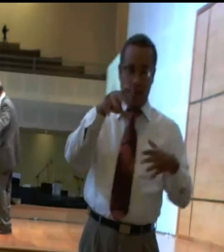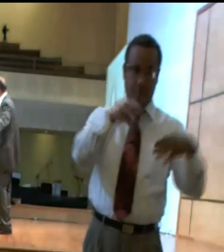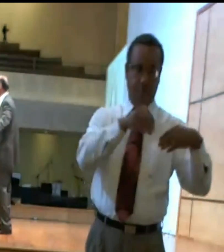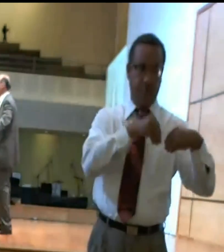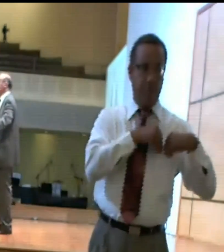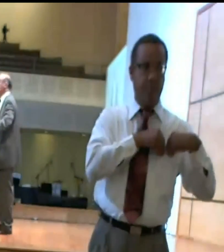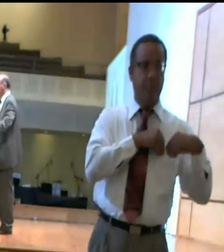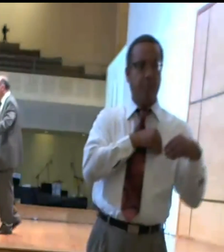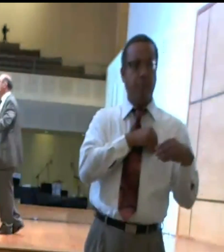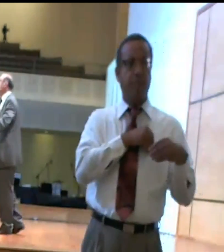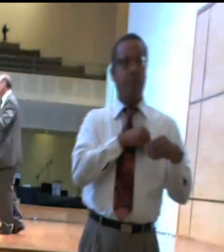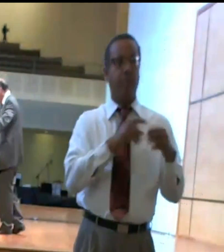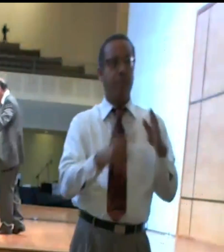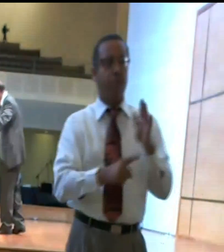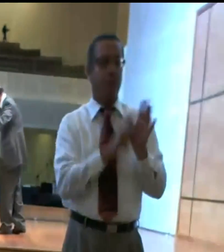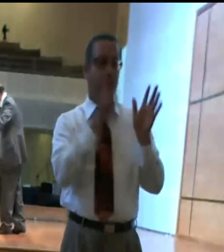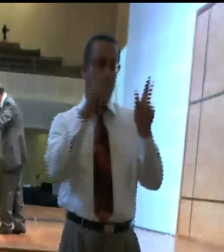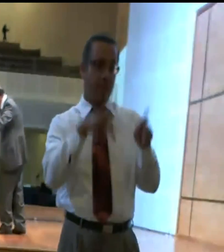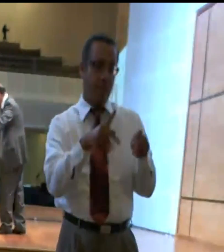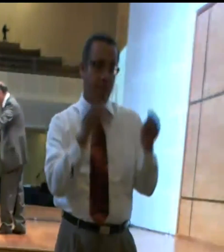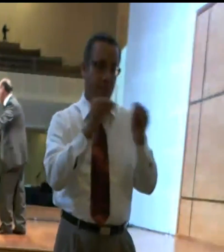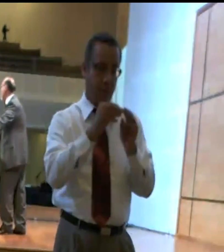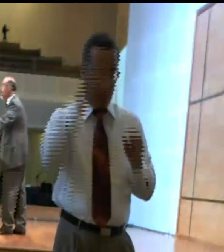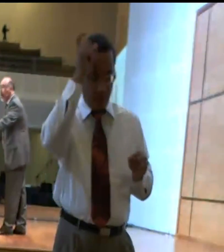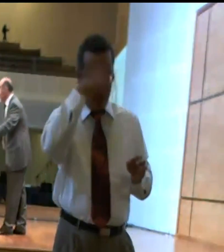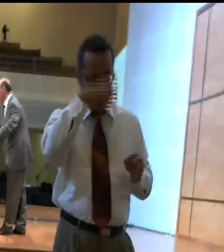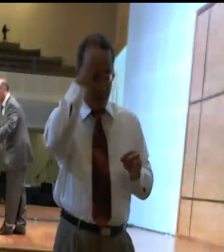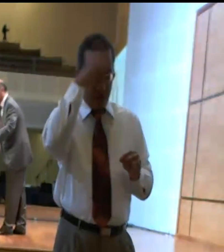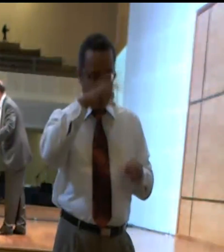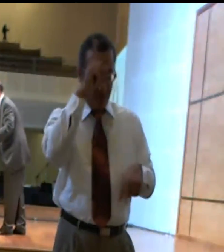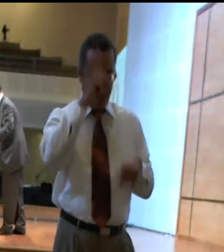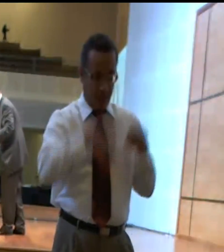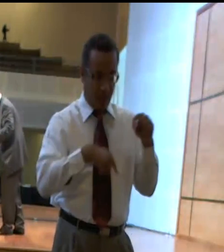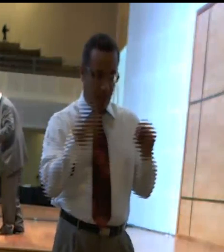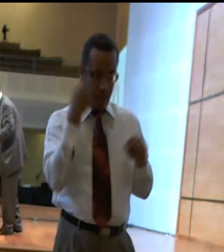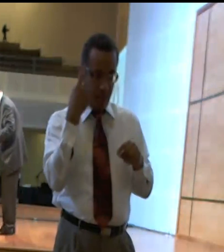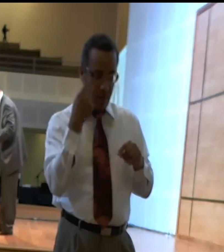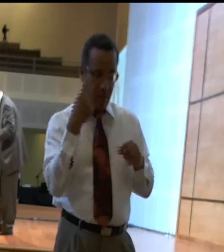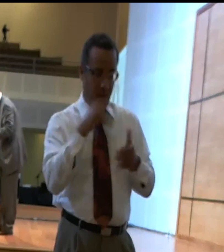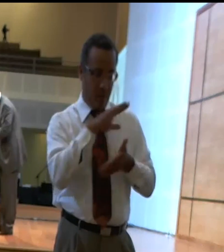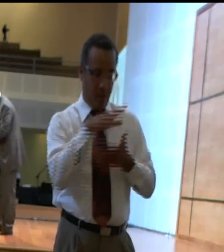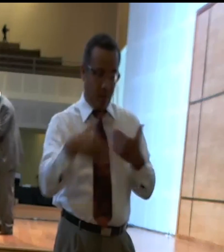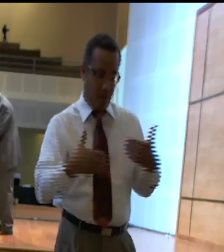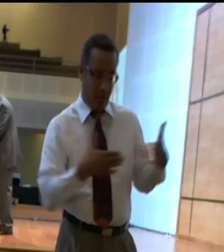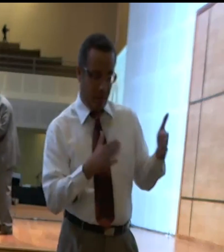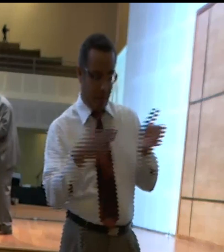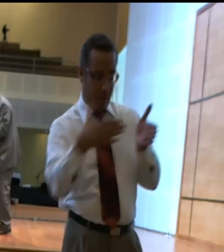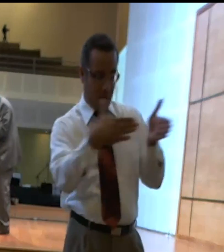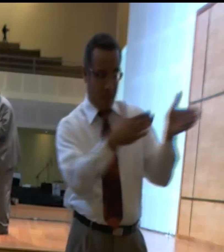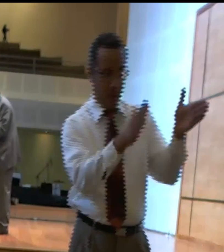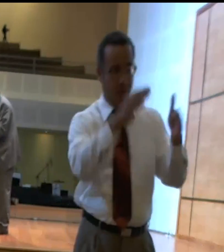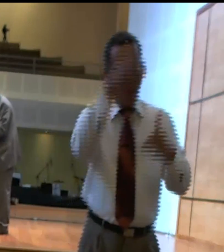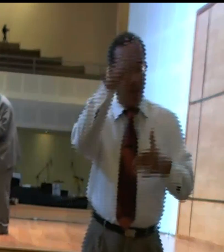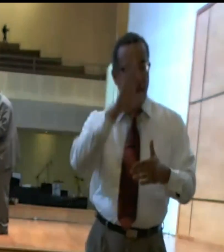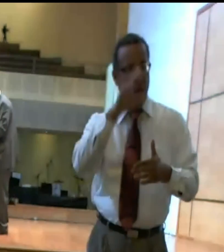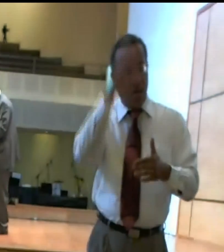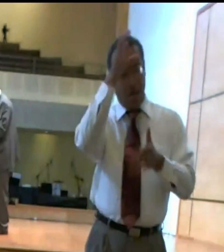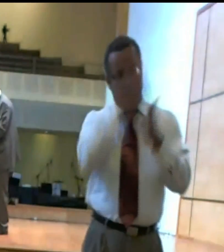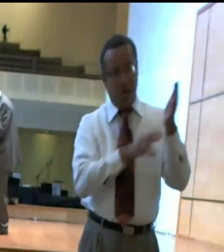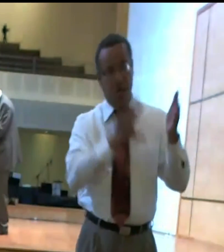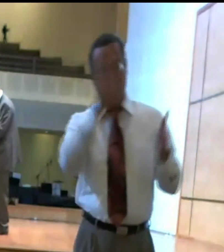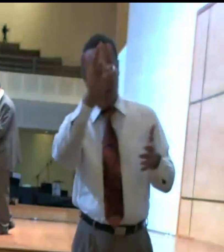aceptar el hecho de que aún las personas más sabias no pueden entender del todo los caminos de Dios. Capítulo 8,